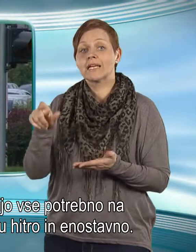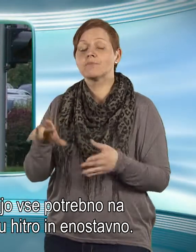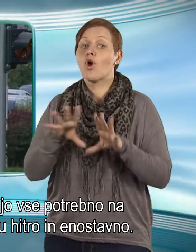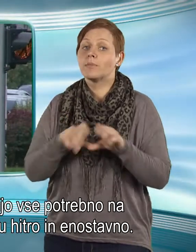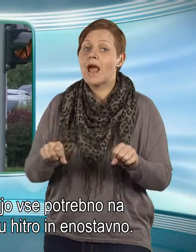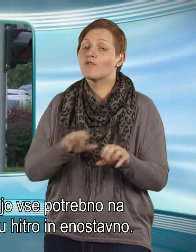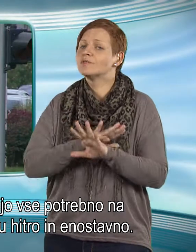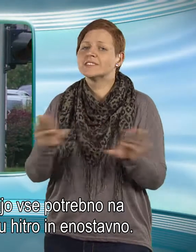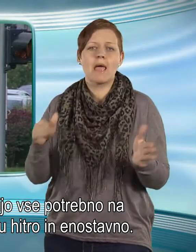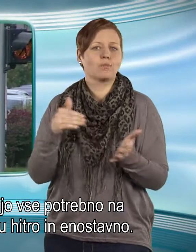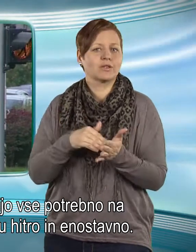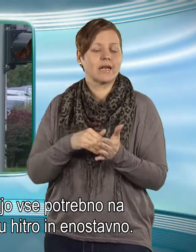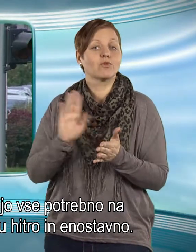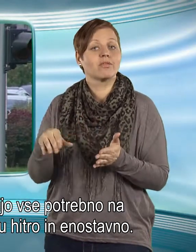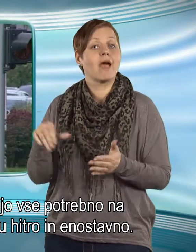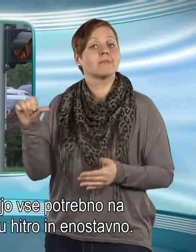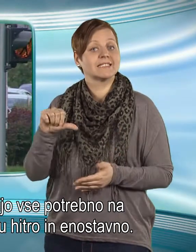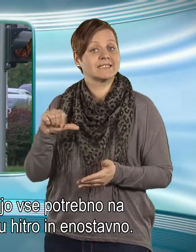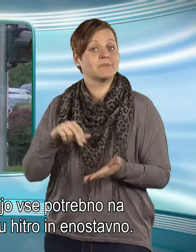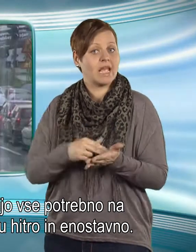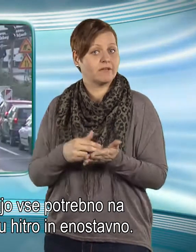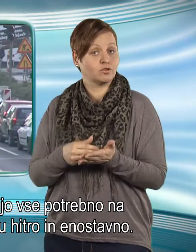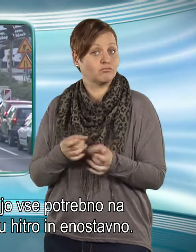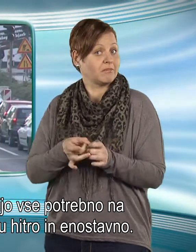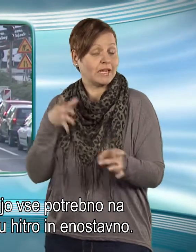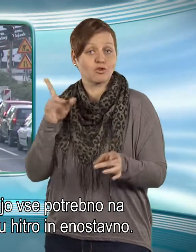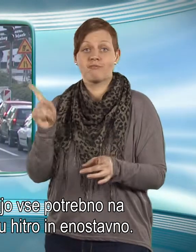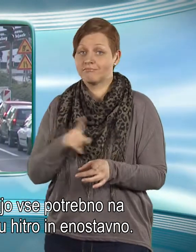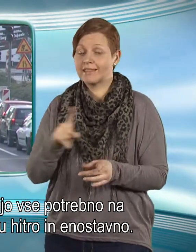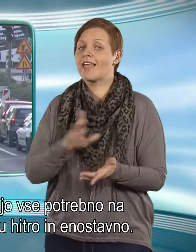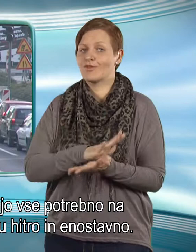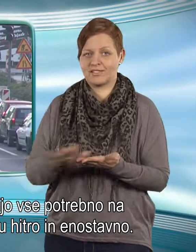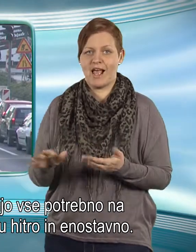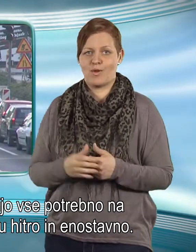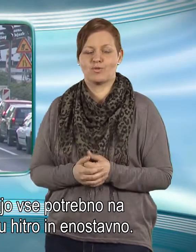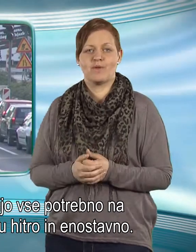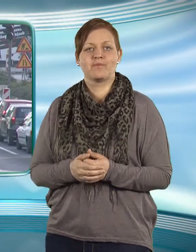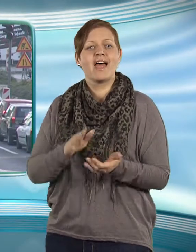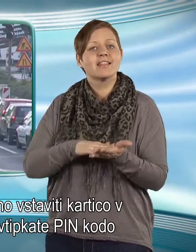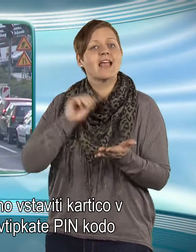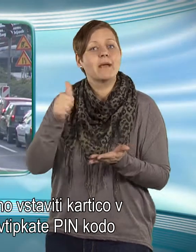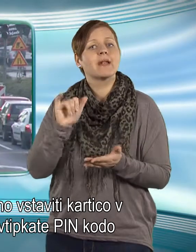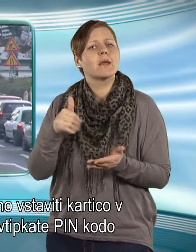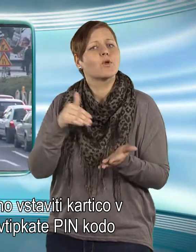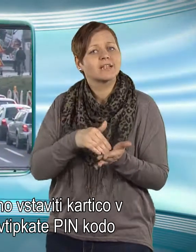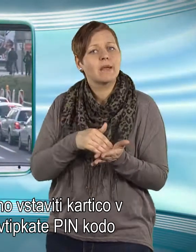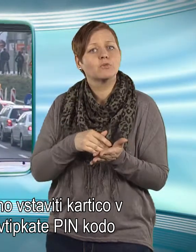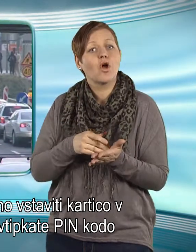Uporabniki opravijo vse potrebno na bencinskem servisu hitro in enostavno. Najprej je potrebno